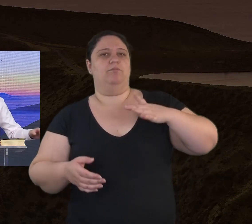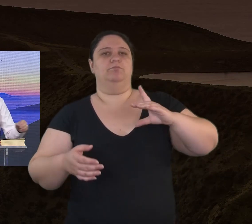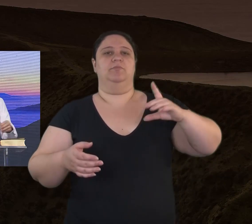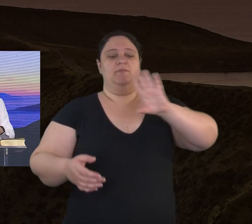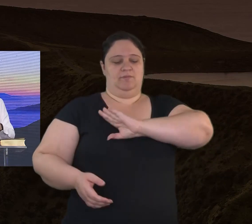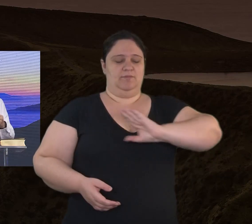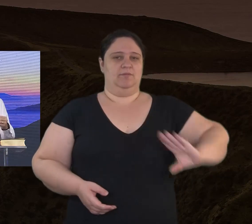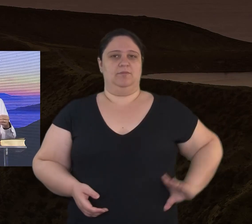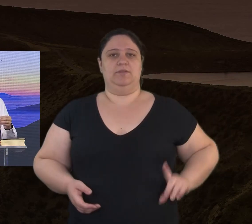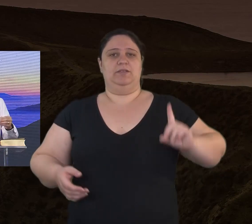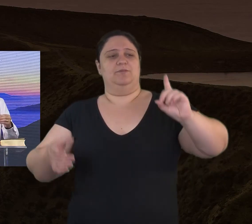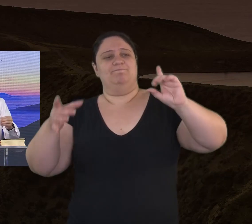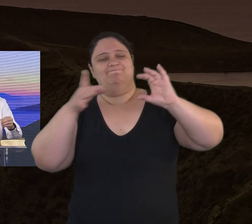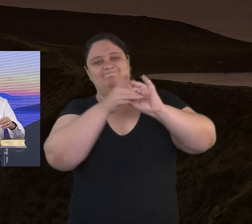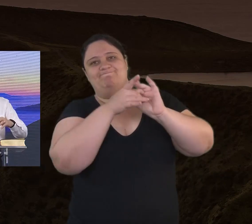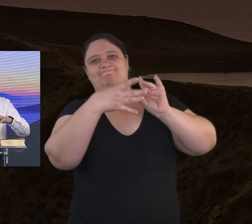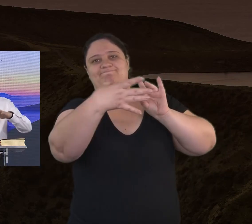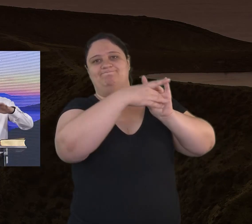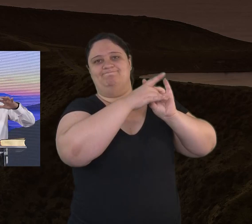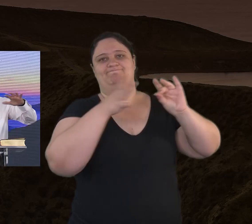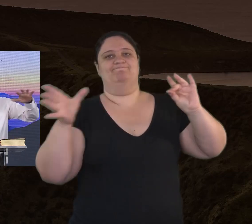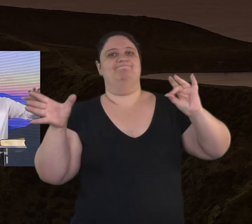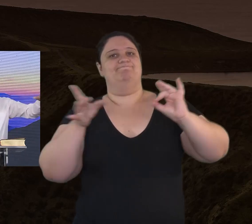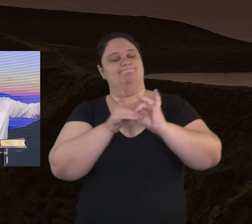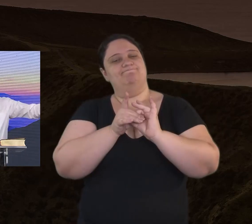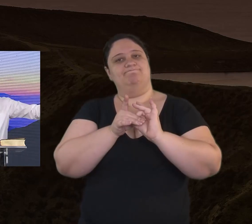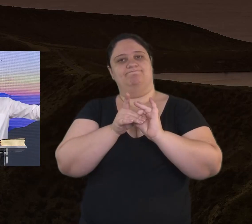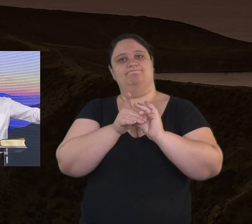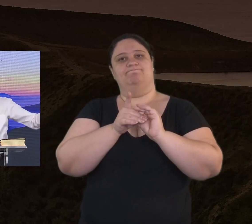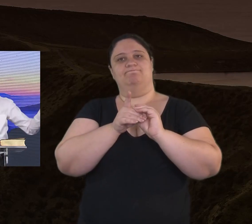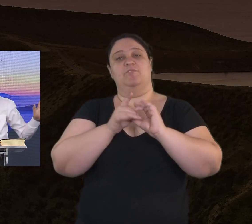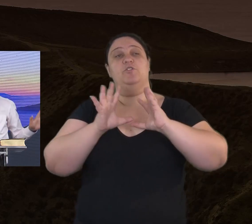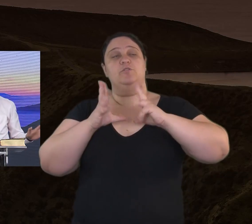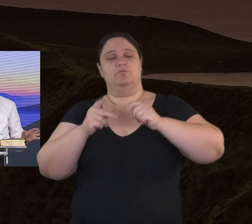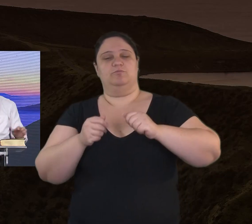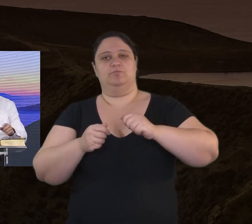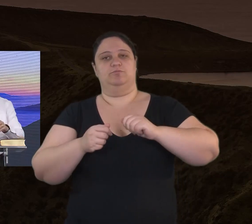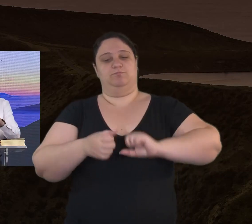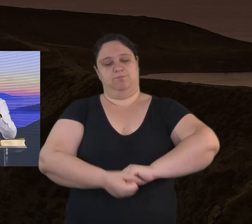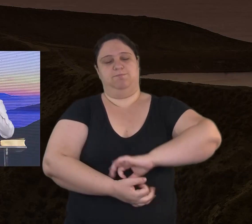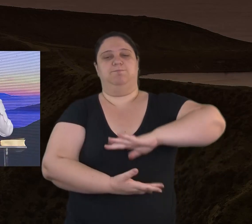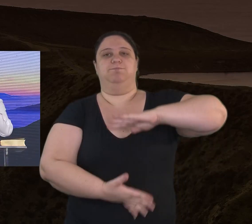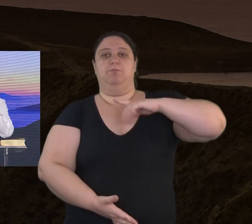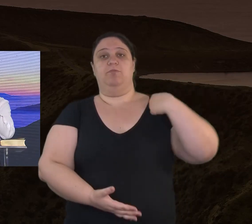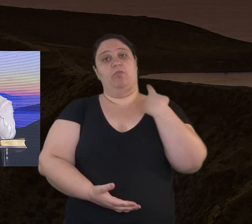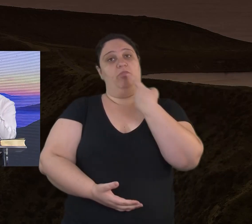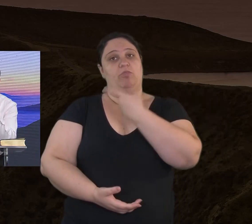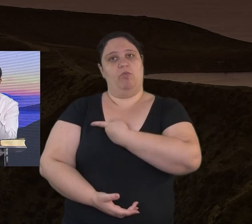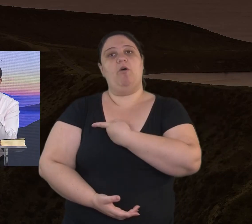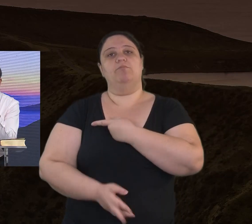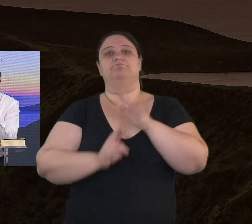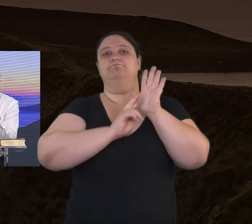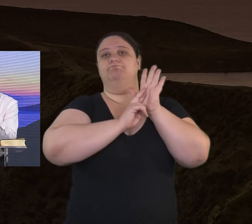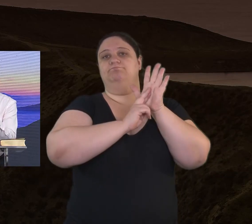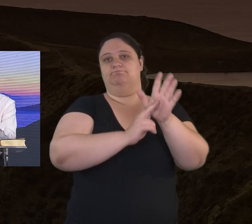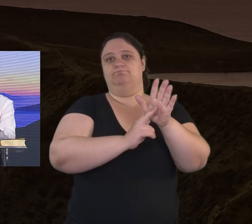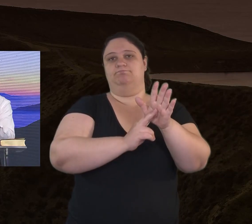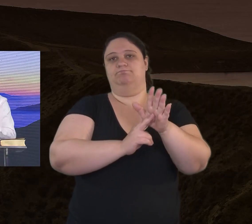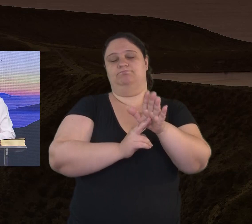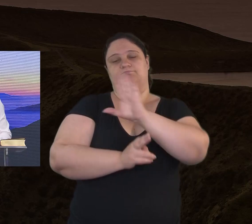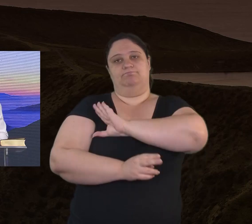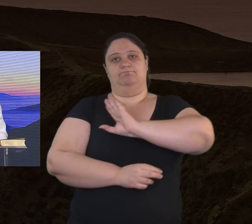com Deus, e Cristo será aquele que a tudo enche em todas as coisas, e nós, a igreja, seremos a sua